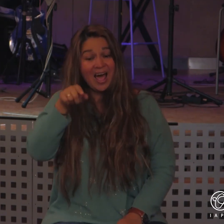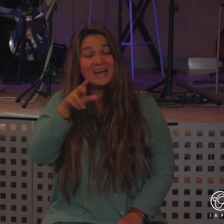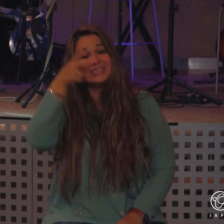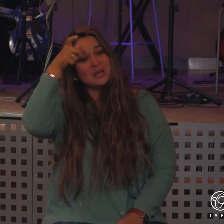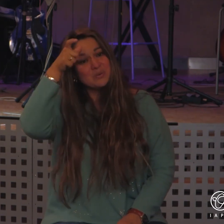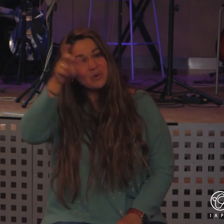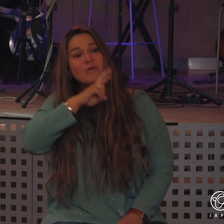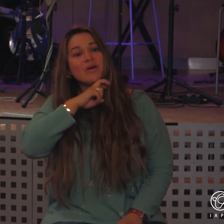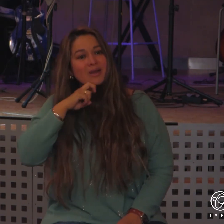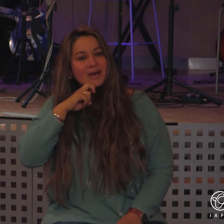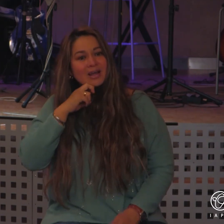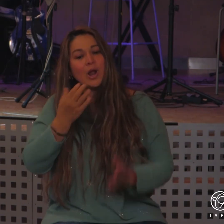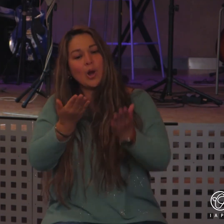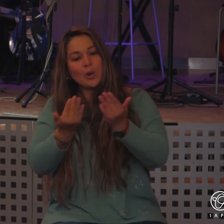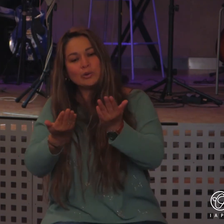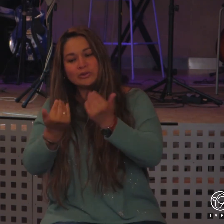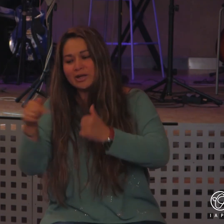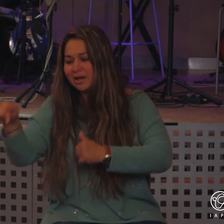directa de Dios.